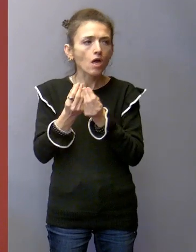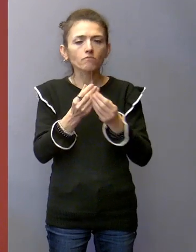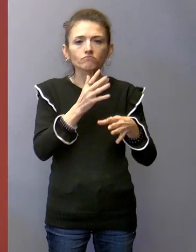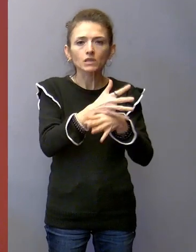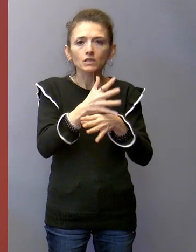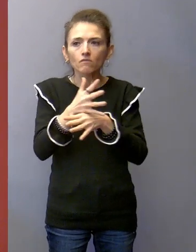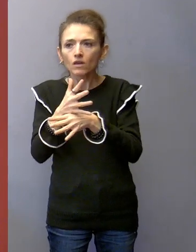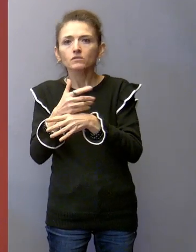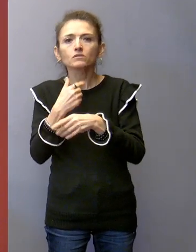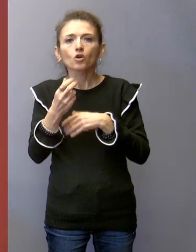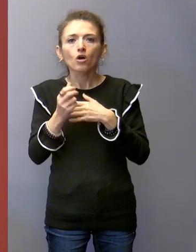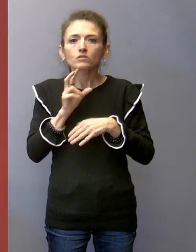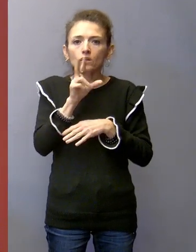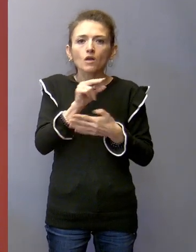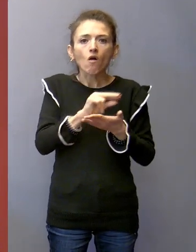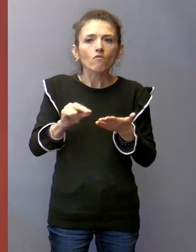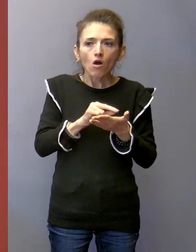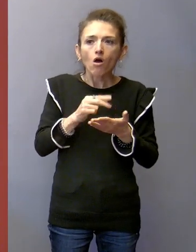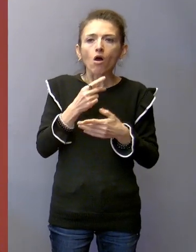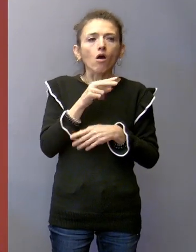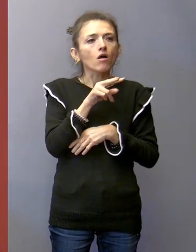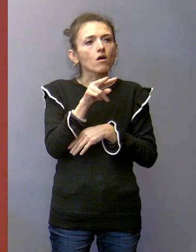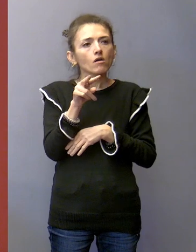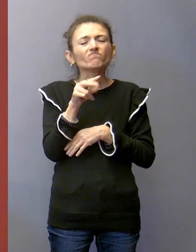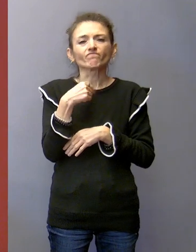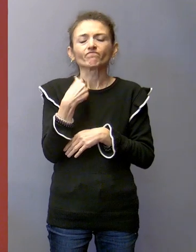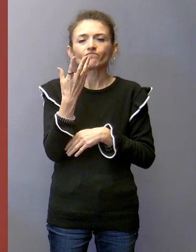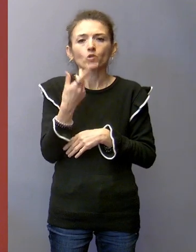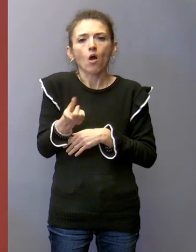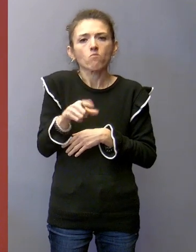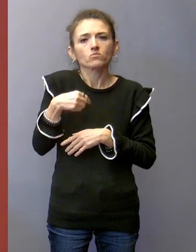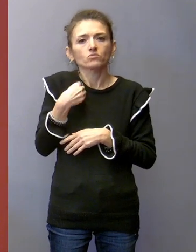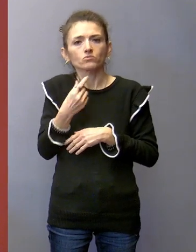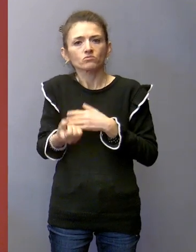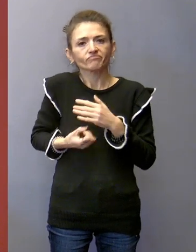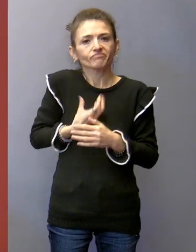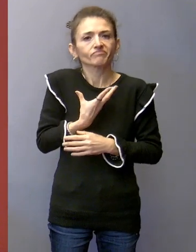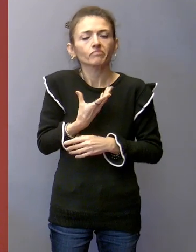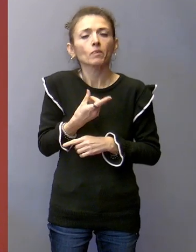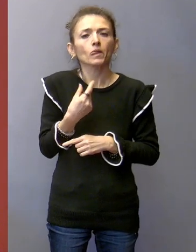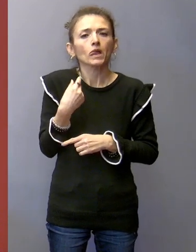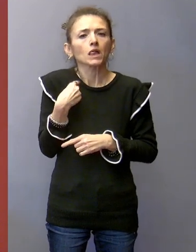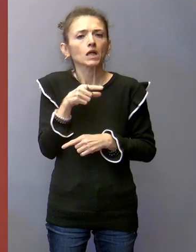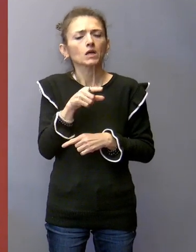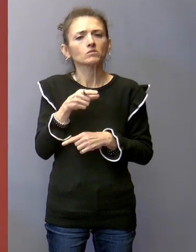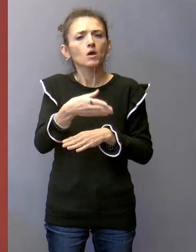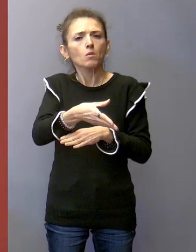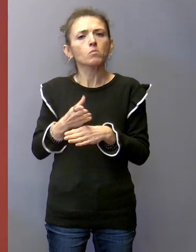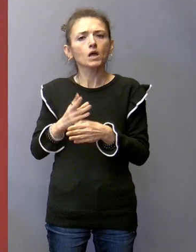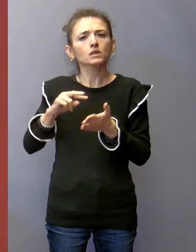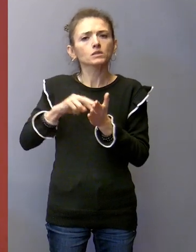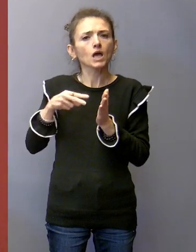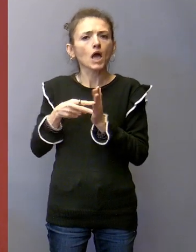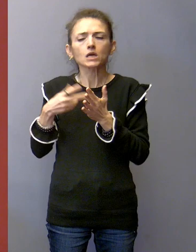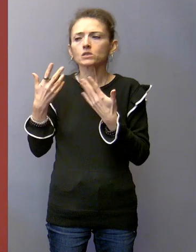dichiarazioni di voto due cose Volevo dirle Intanto io direi la parte tecnica la sviscerata